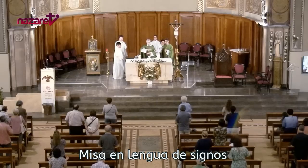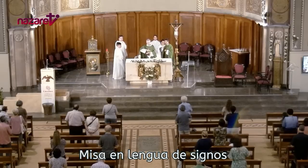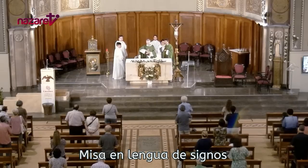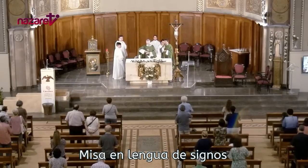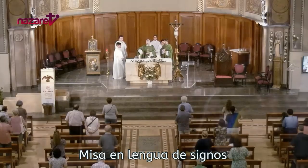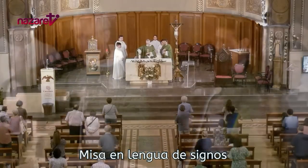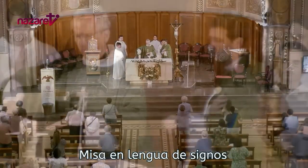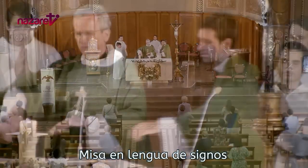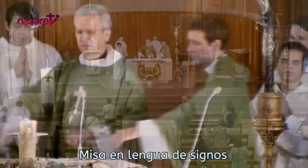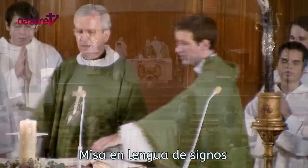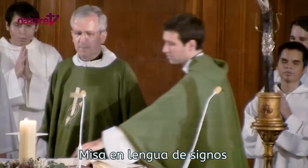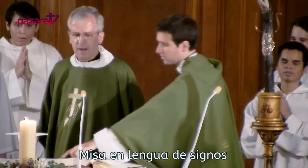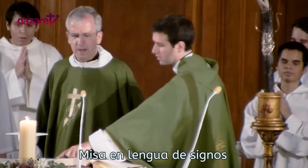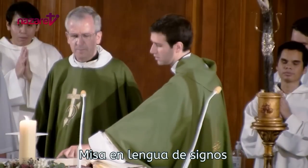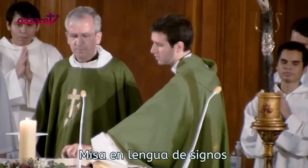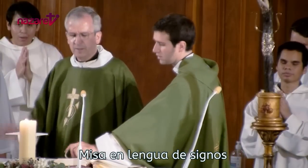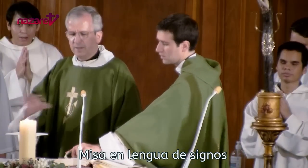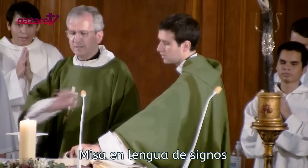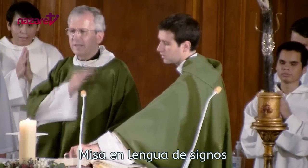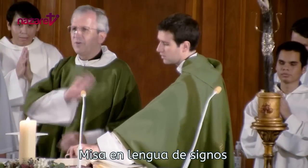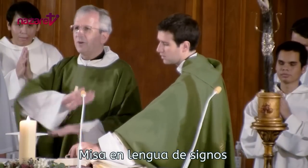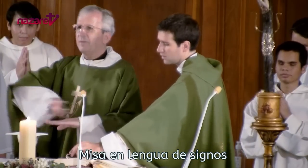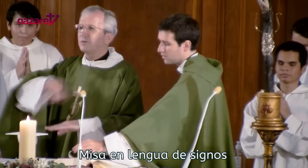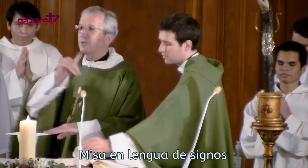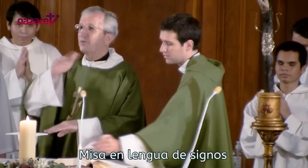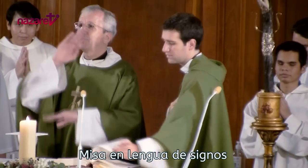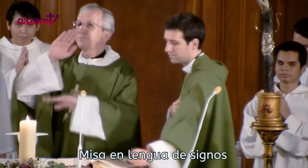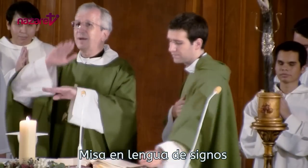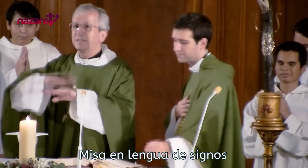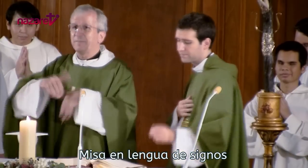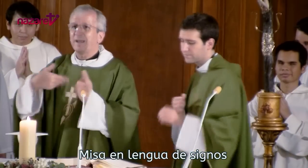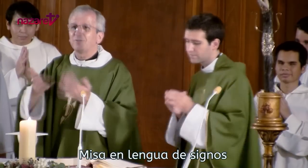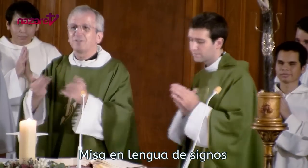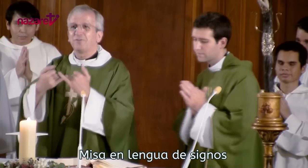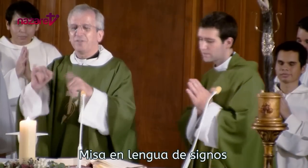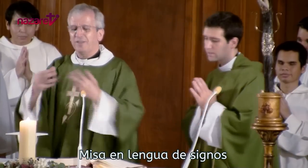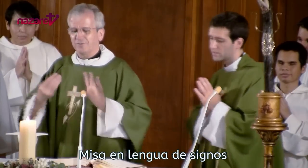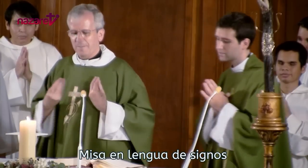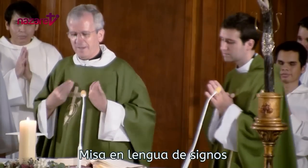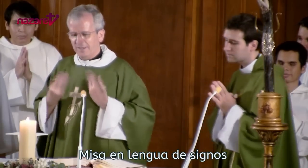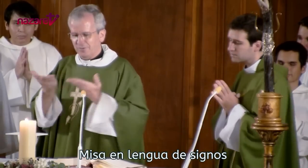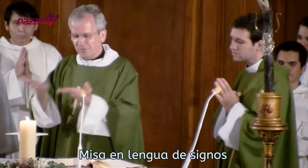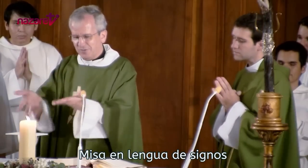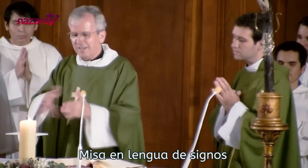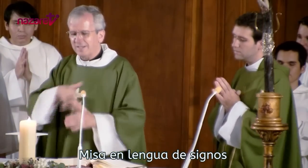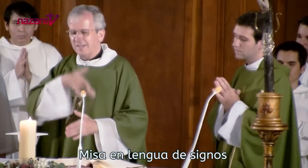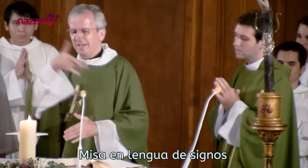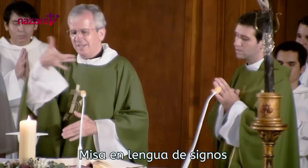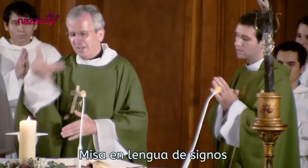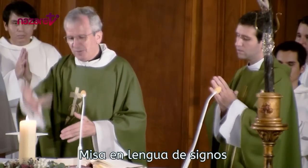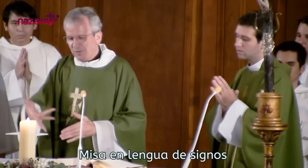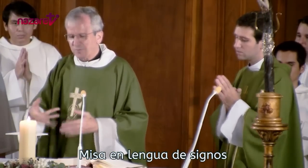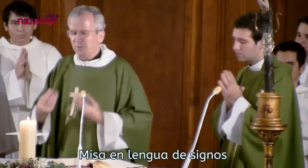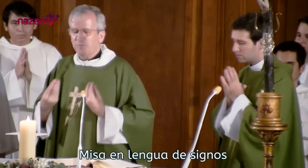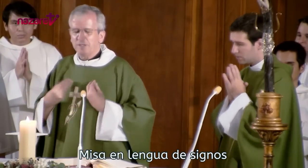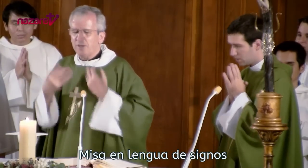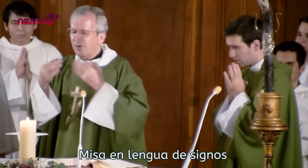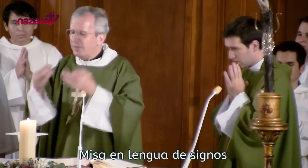y líbranos del mal. Señor, líbranos de todos los males y pecados y concédenos la paz en nuestros días, y ayudados por tu misericordia